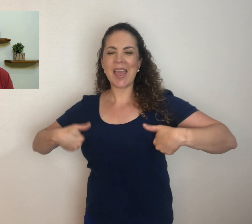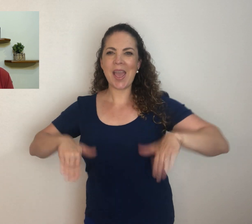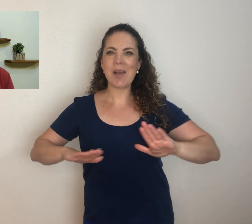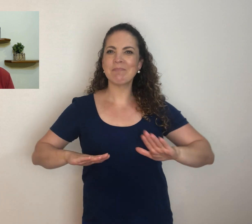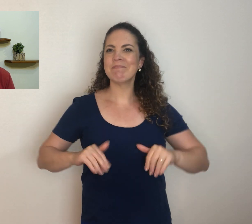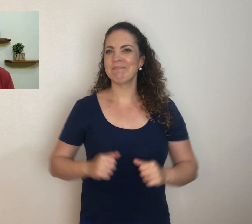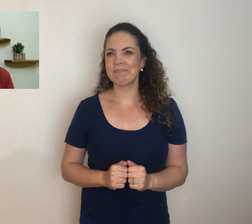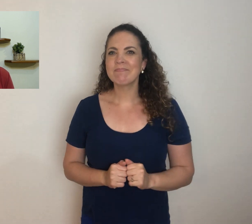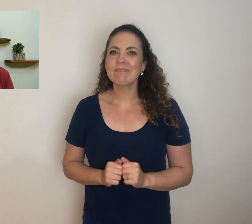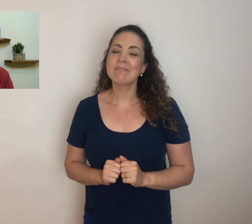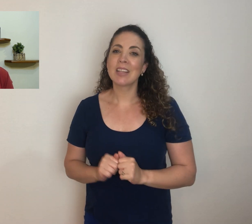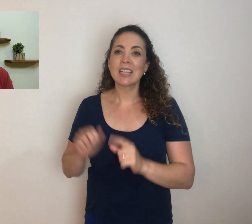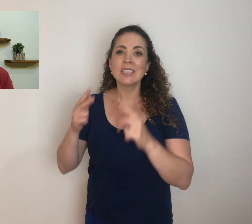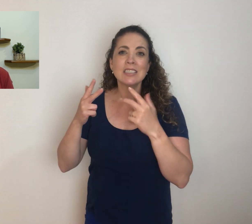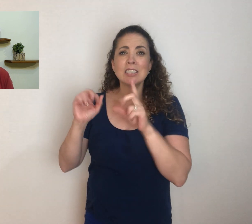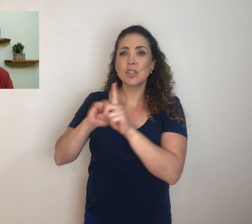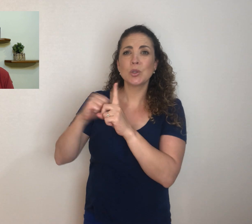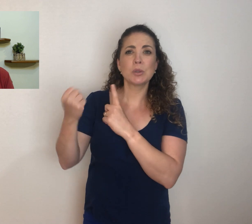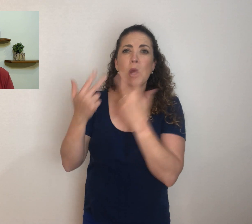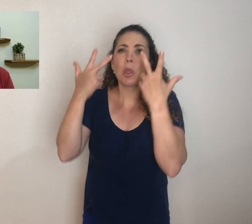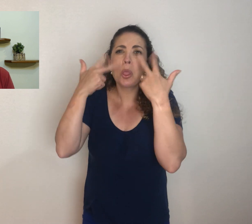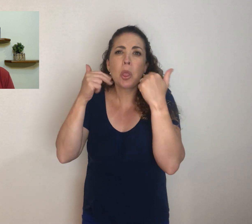fazer isto mesmo.